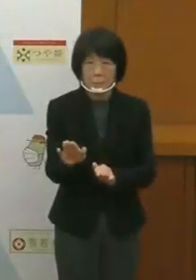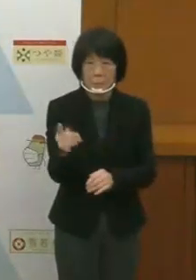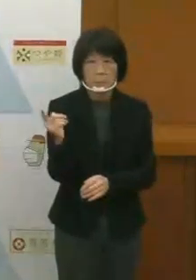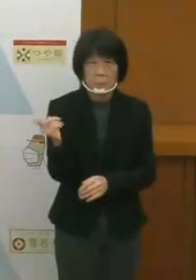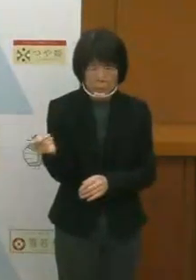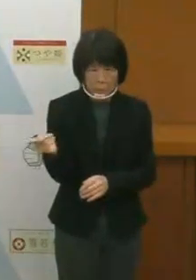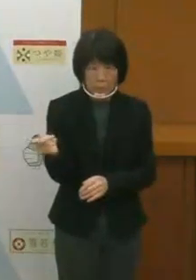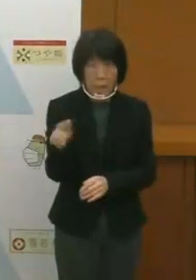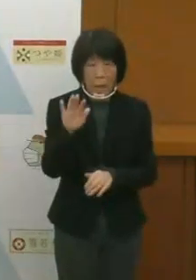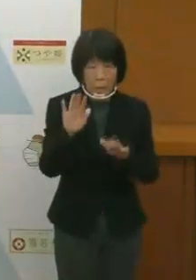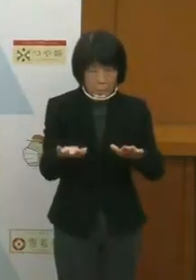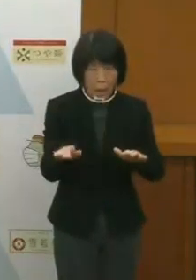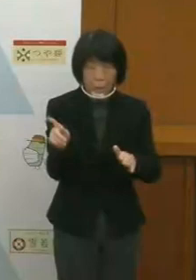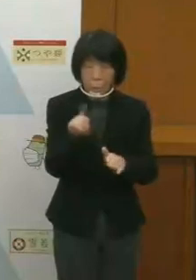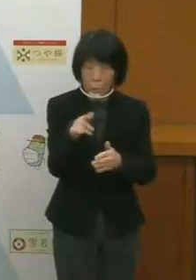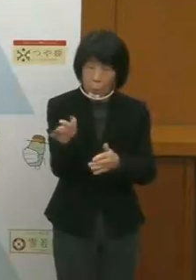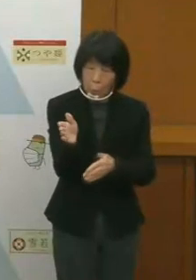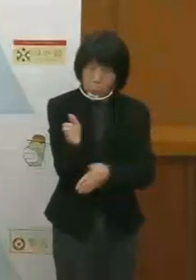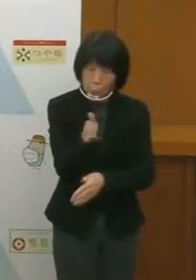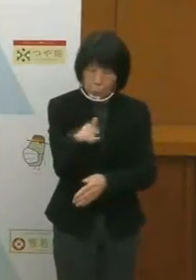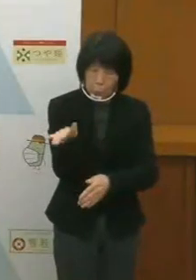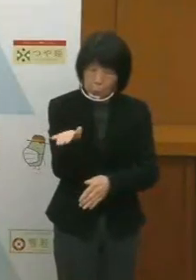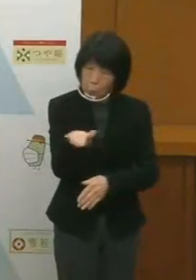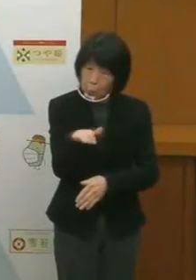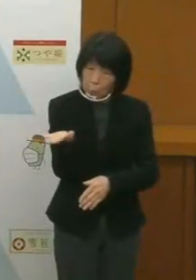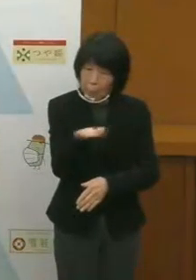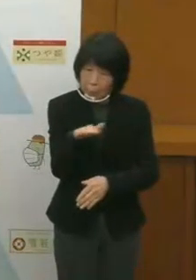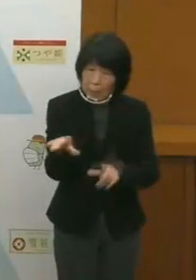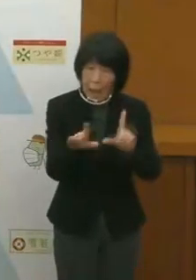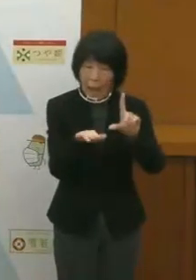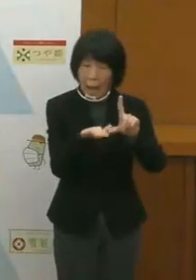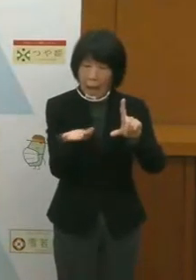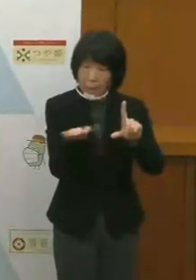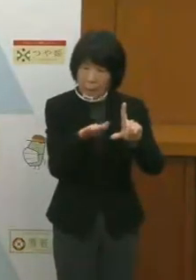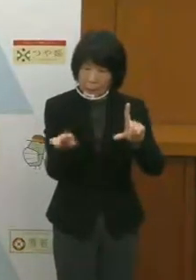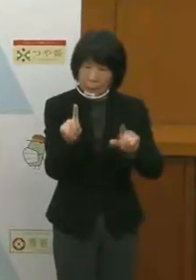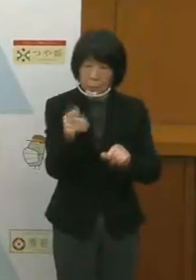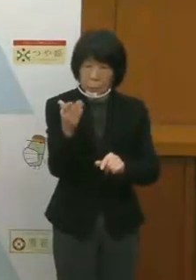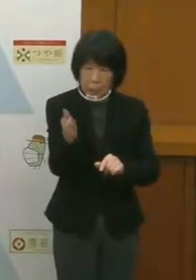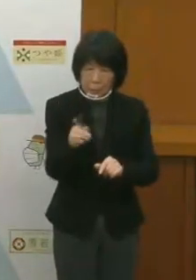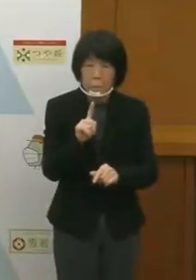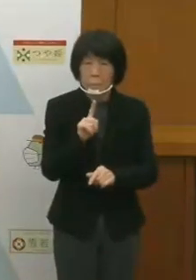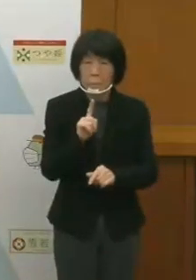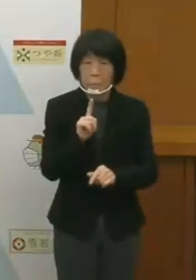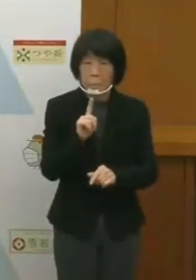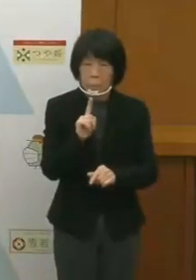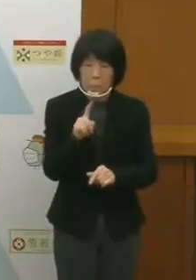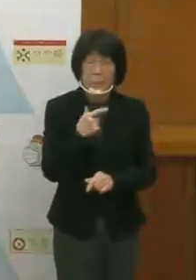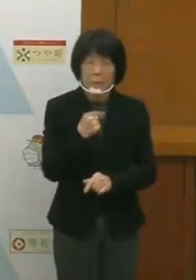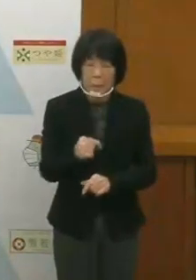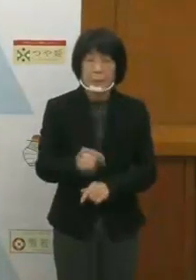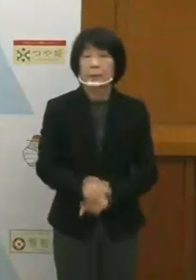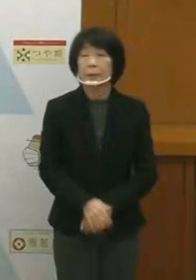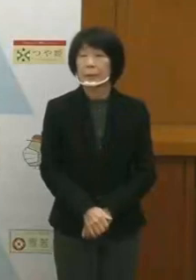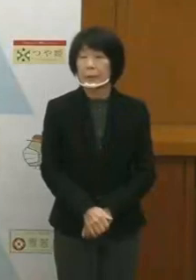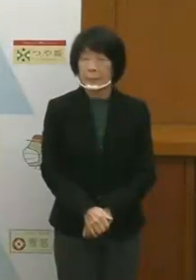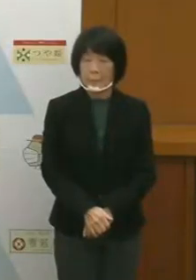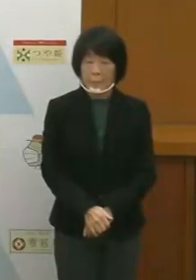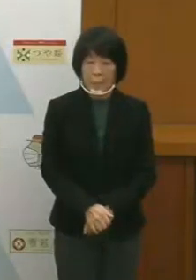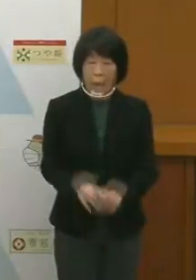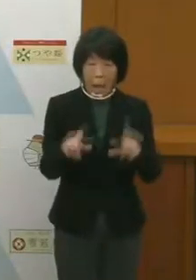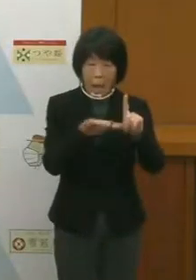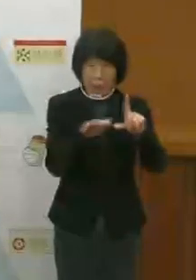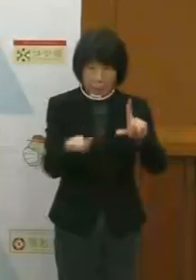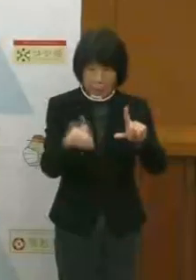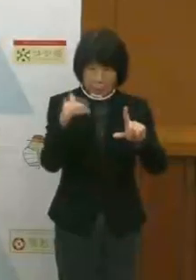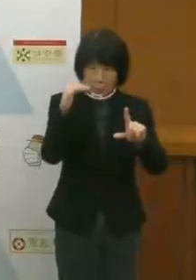これのどの辺に当たるかという、どのレベルなのかということも申し上げたいと思います。レベル